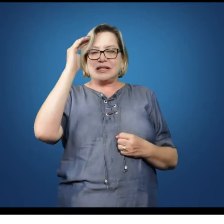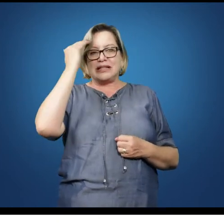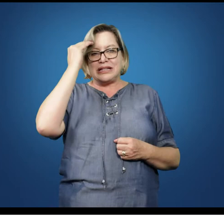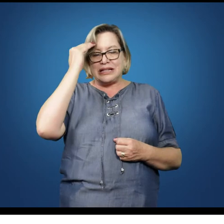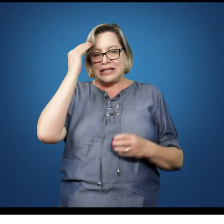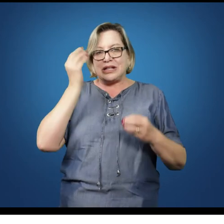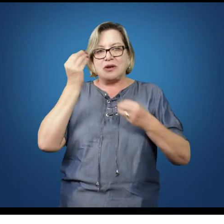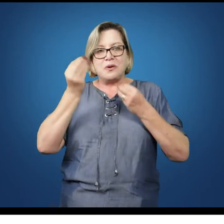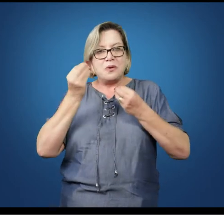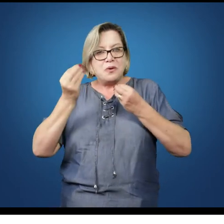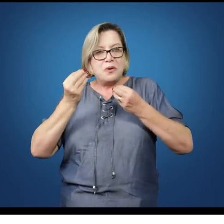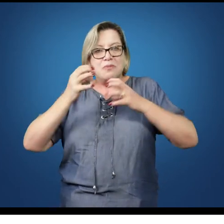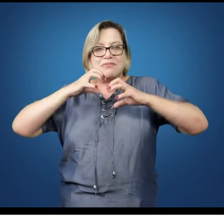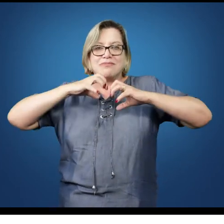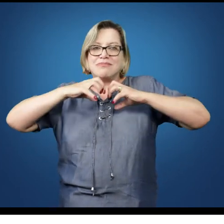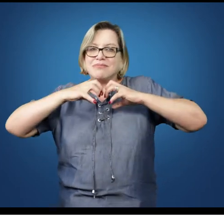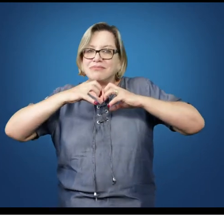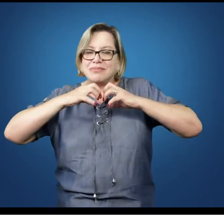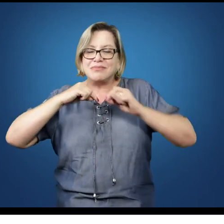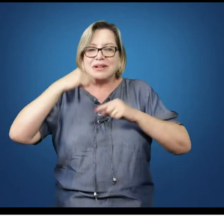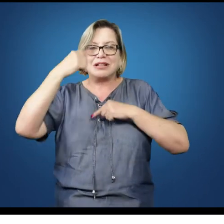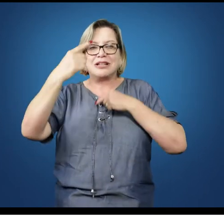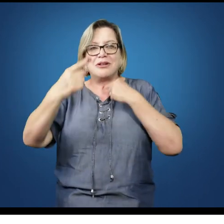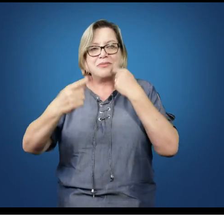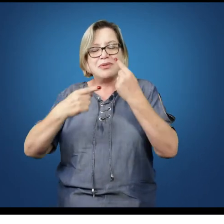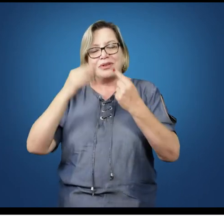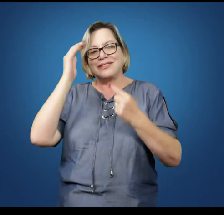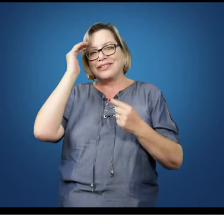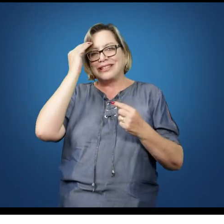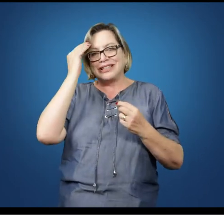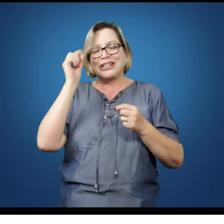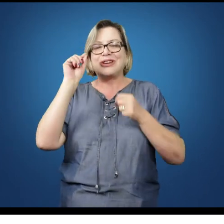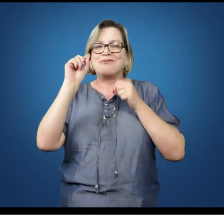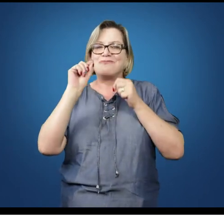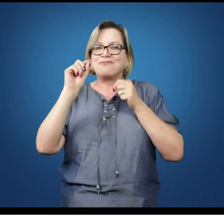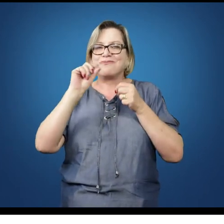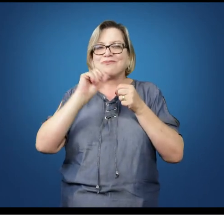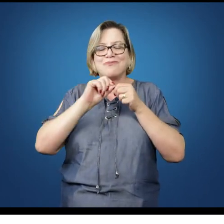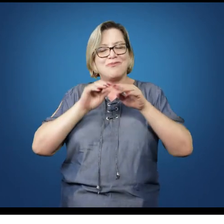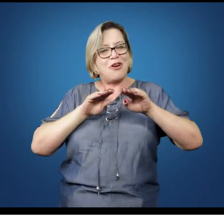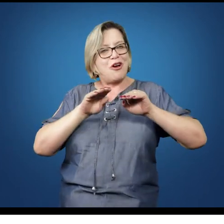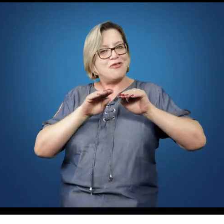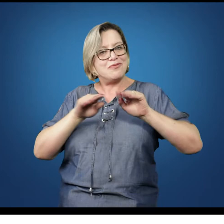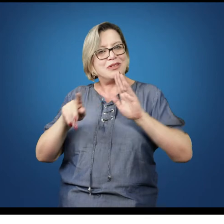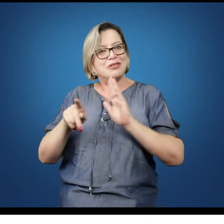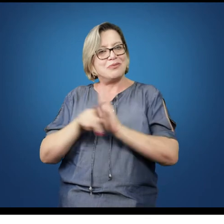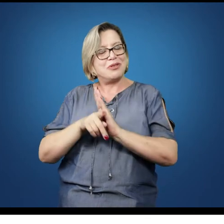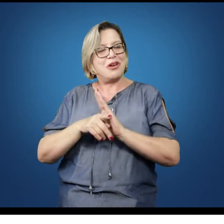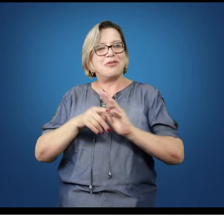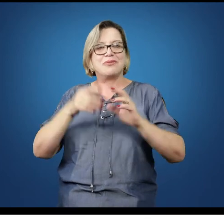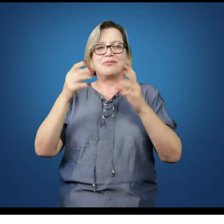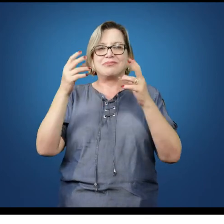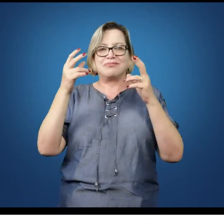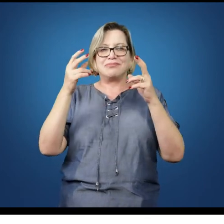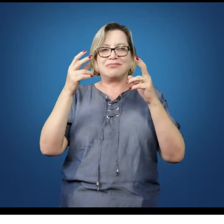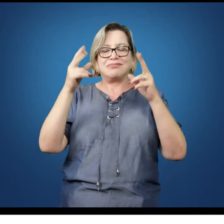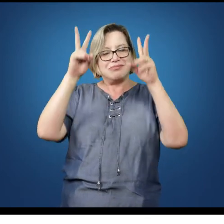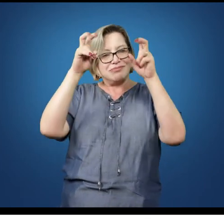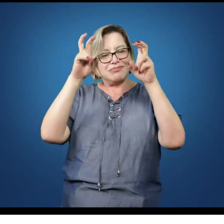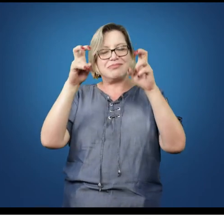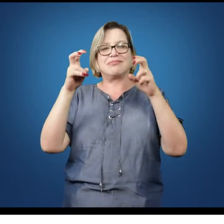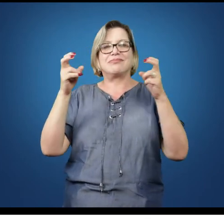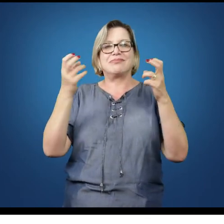sistema nervoso para que possamos entender depois os demais conteúdos pertinentes à nossa disciplina de Fisiologia do Exercício.